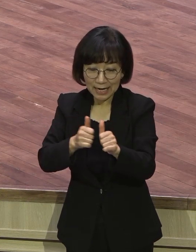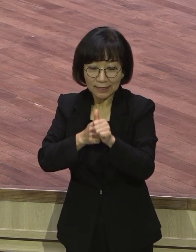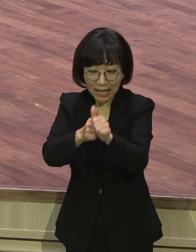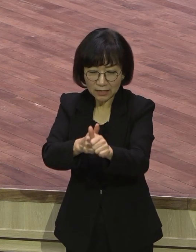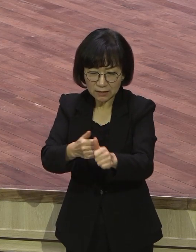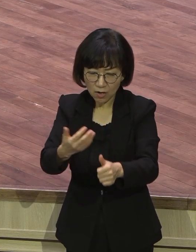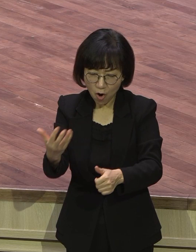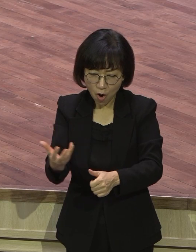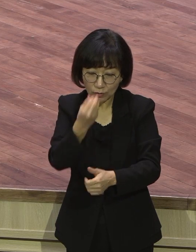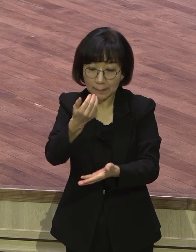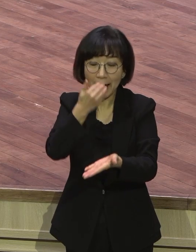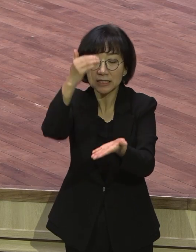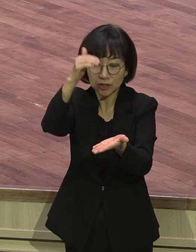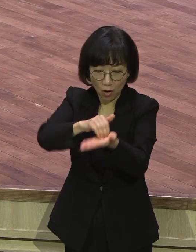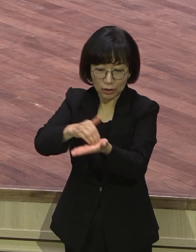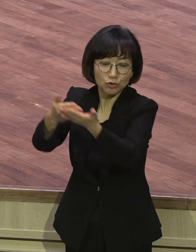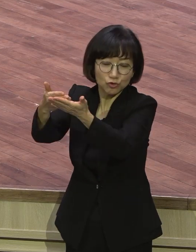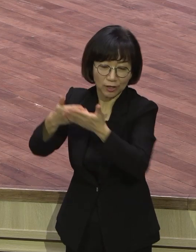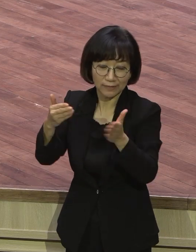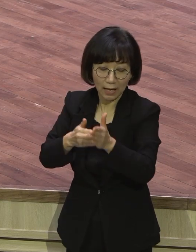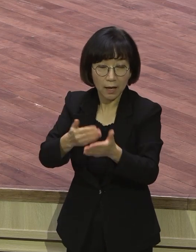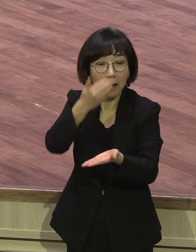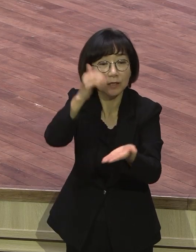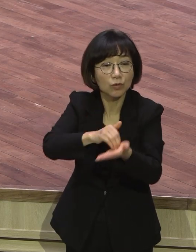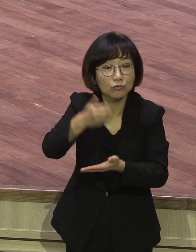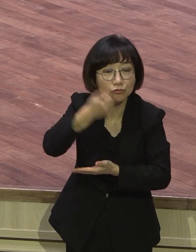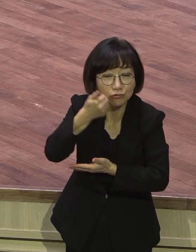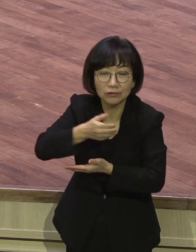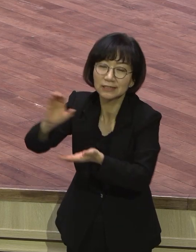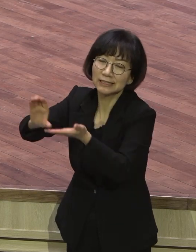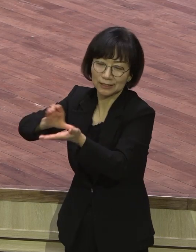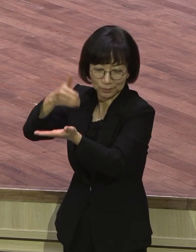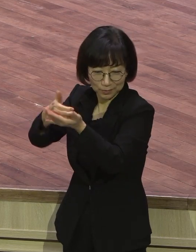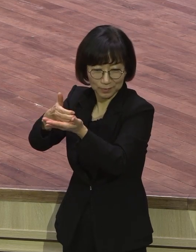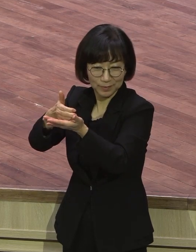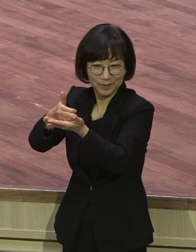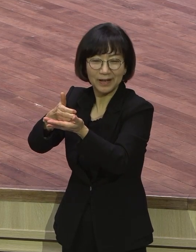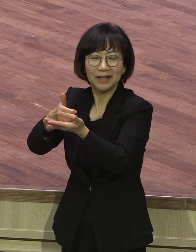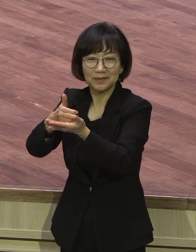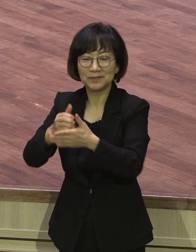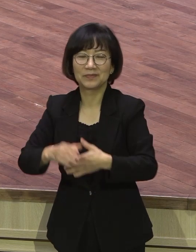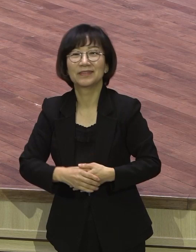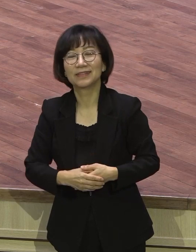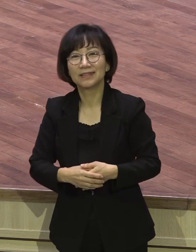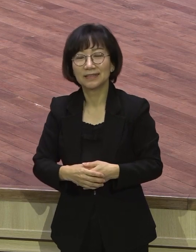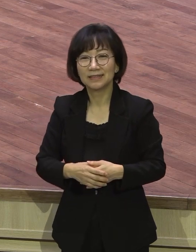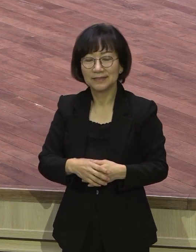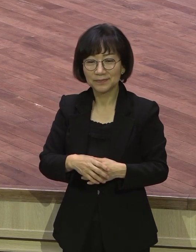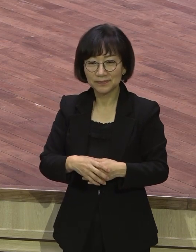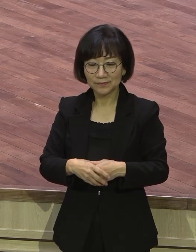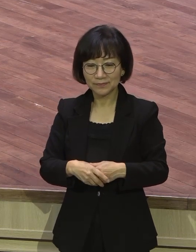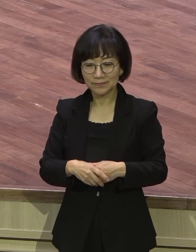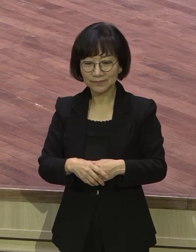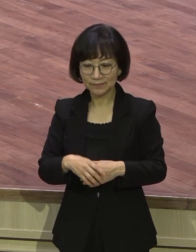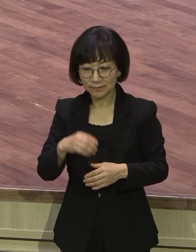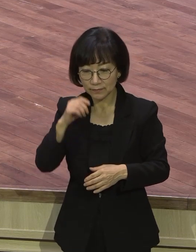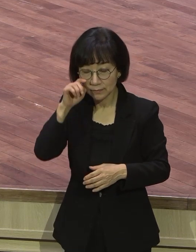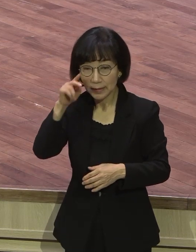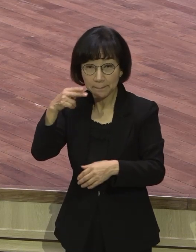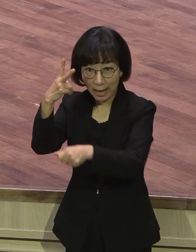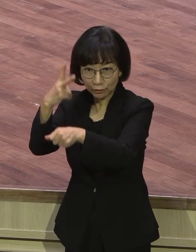신량한 반석으로부터 맞았음에 그 반석은 곧 그리스도라 그랬어 모든 것을 이